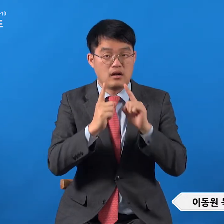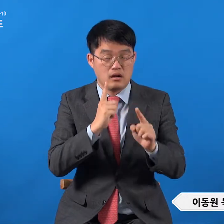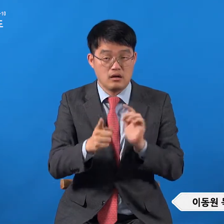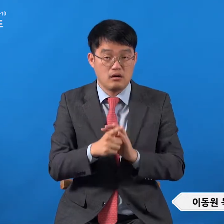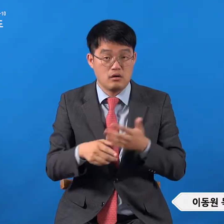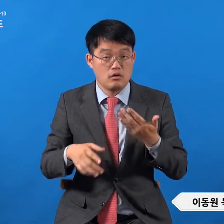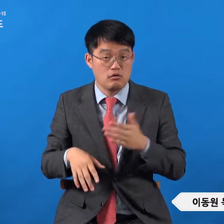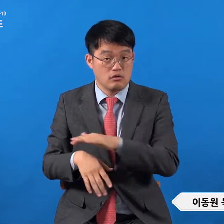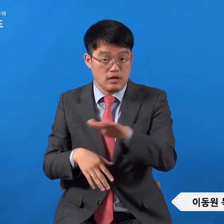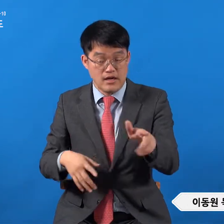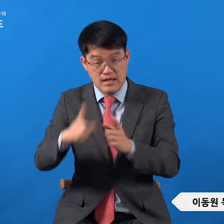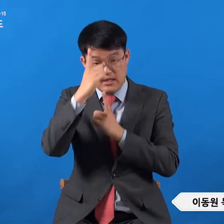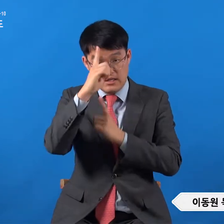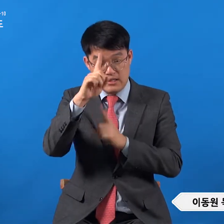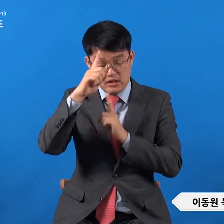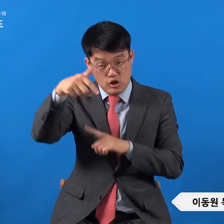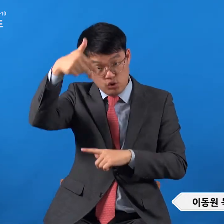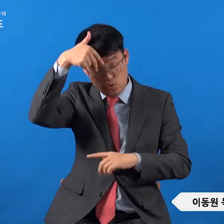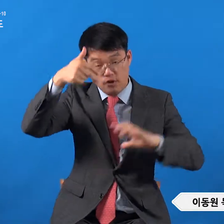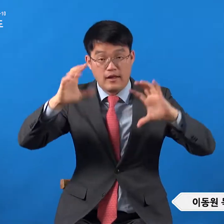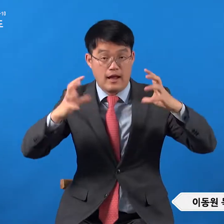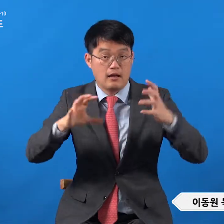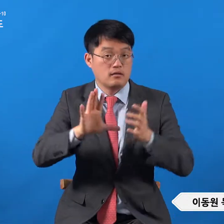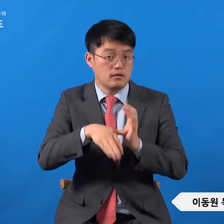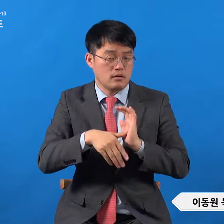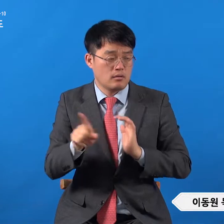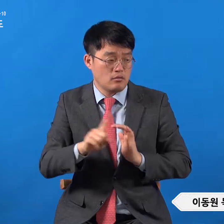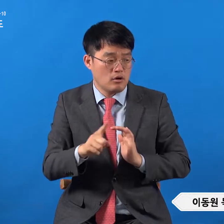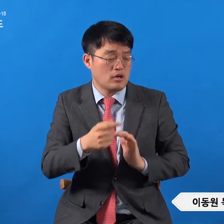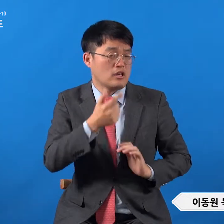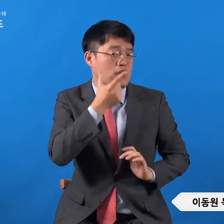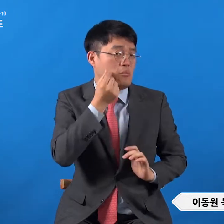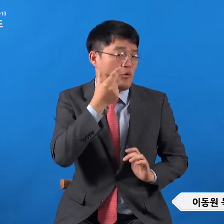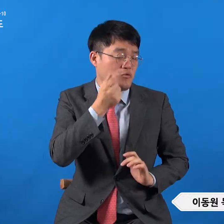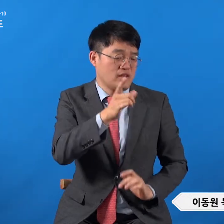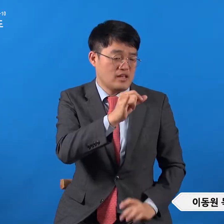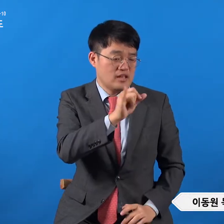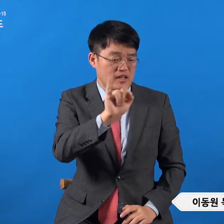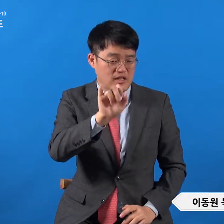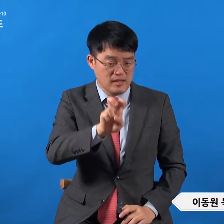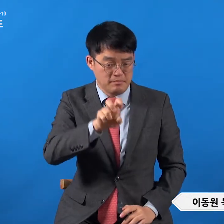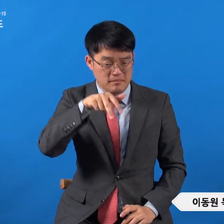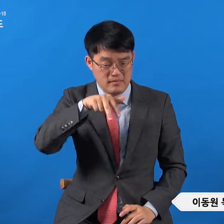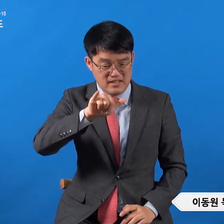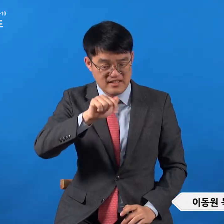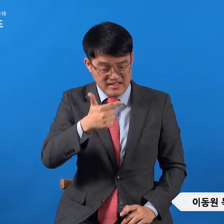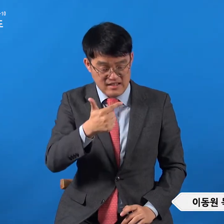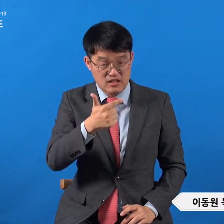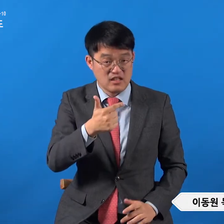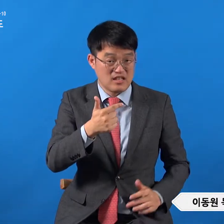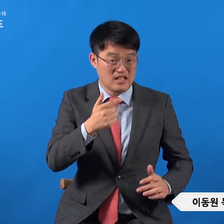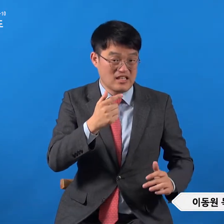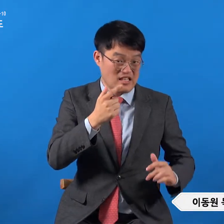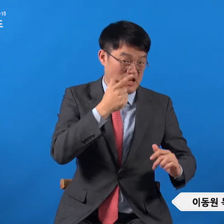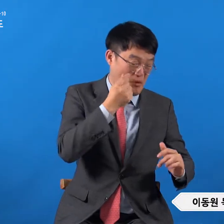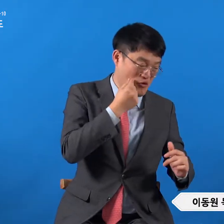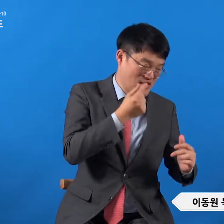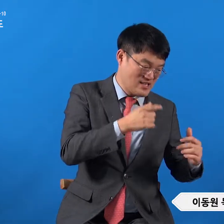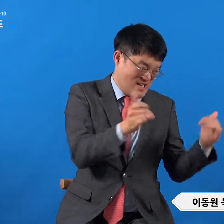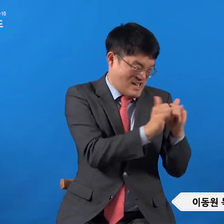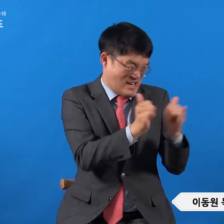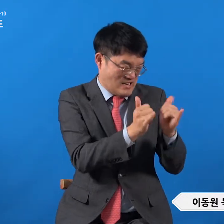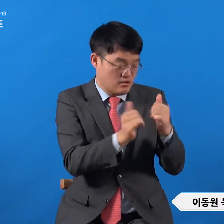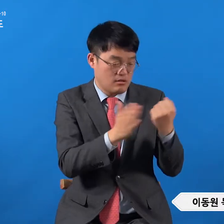우리가 이시조선 시절을 돌이켜보면 임진왜란으로 일본의 병사들에 의해서 무려 6년 동안